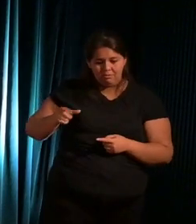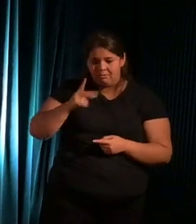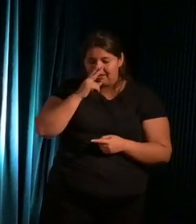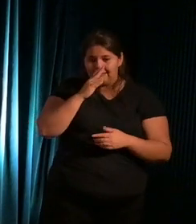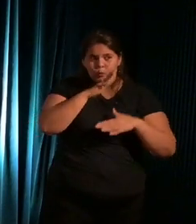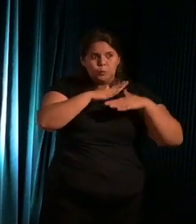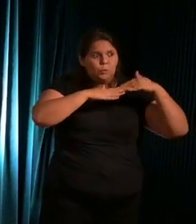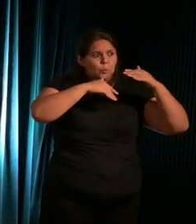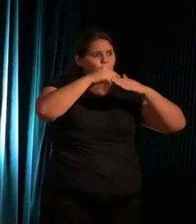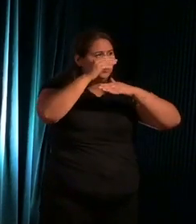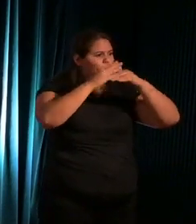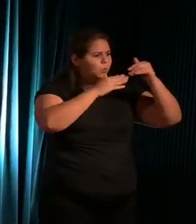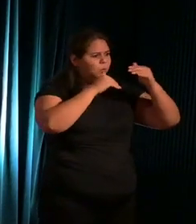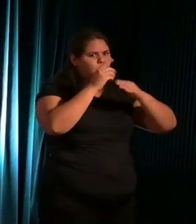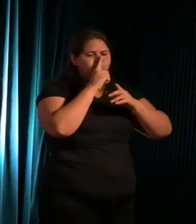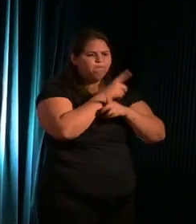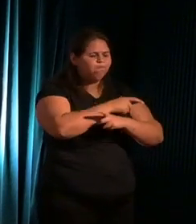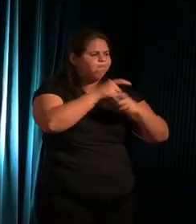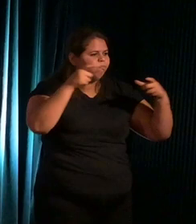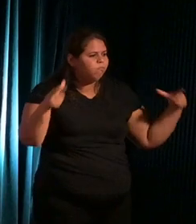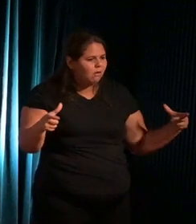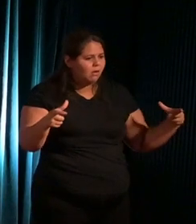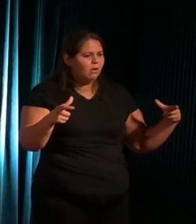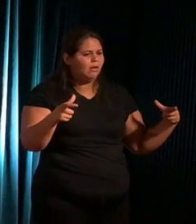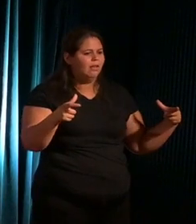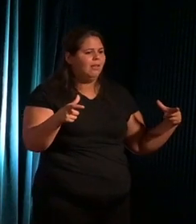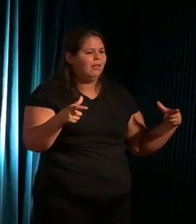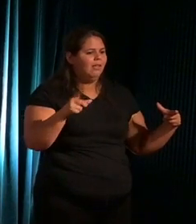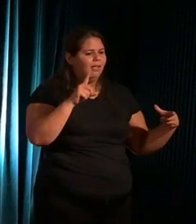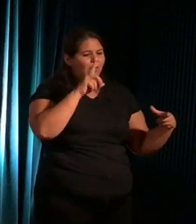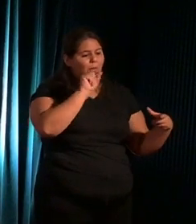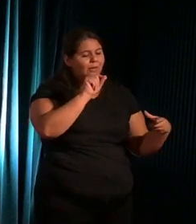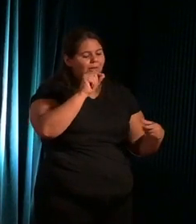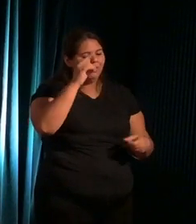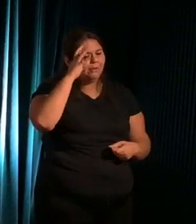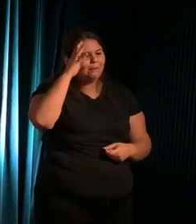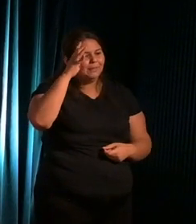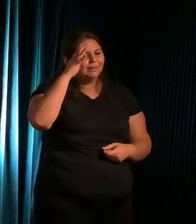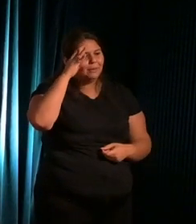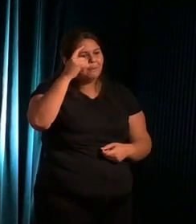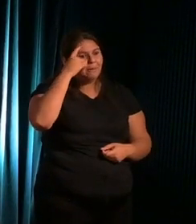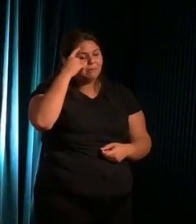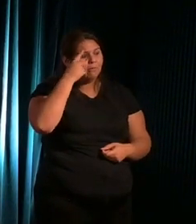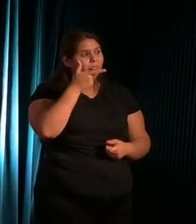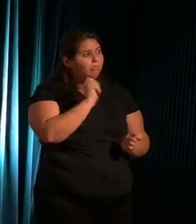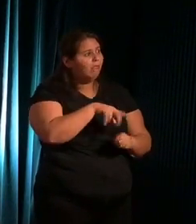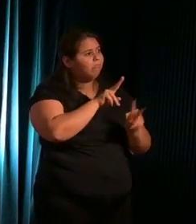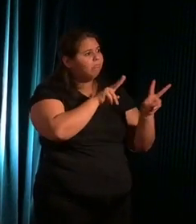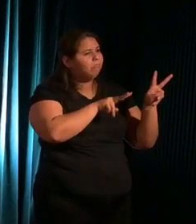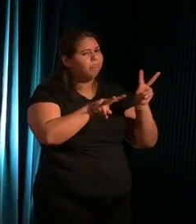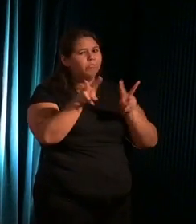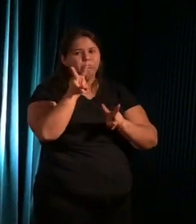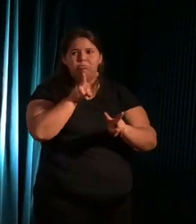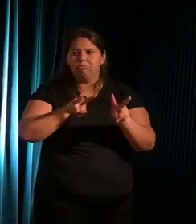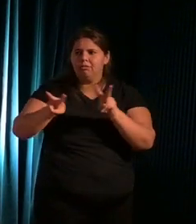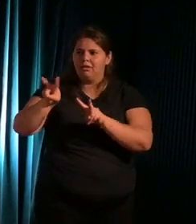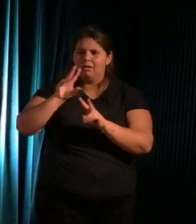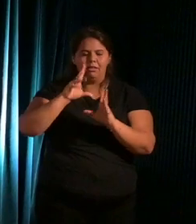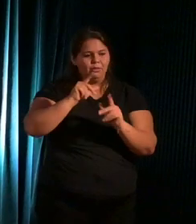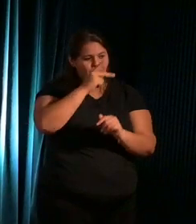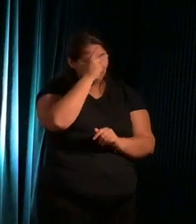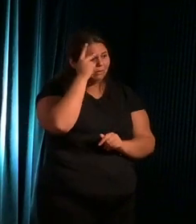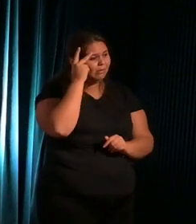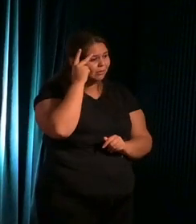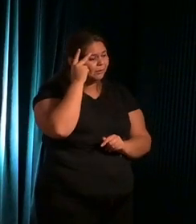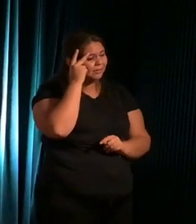absurdo, imenso, é grandioso e é uma memória mesmo, né, visual para todas as pessoas. Tem